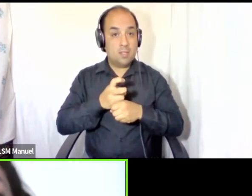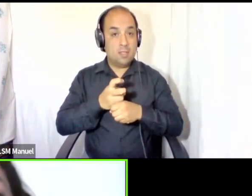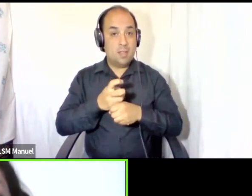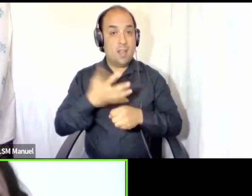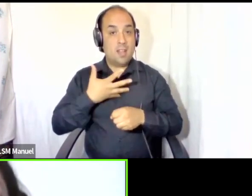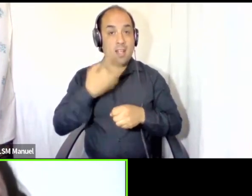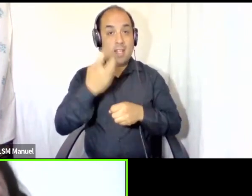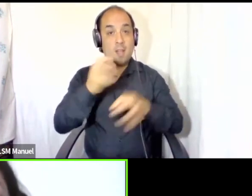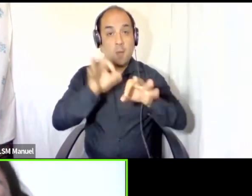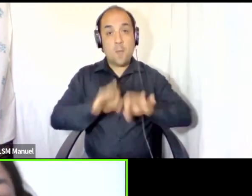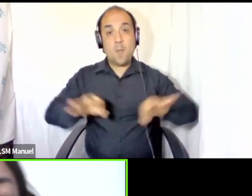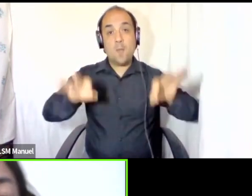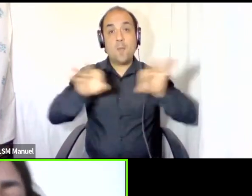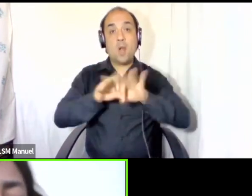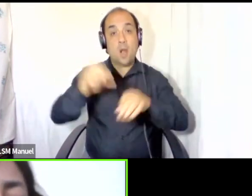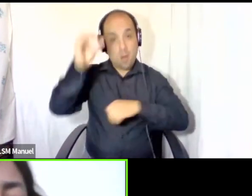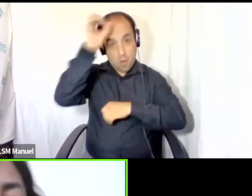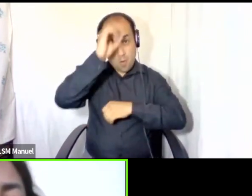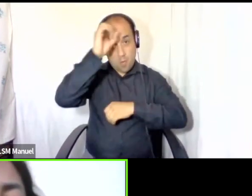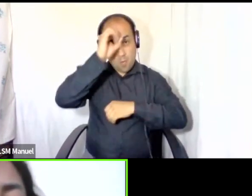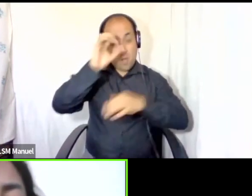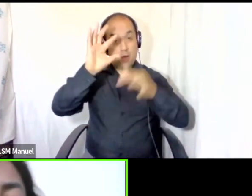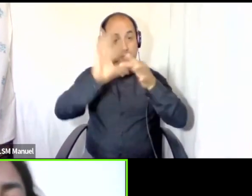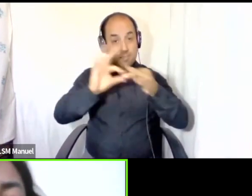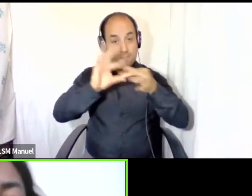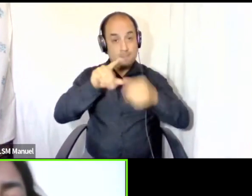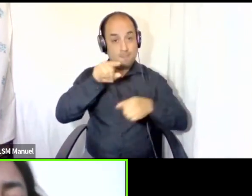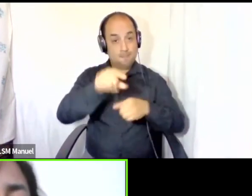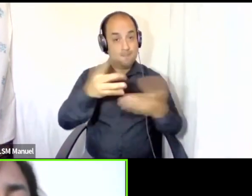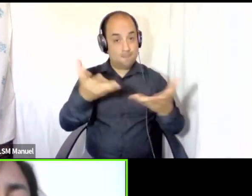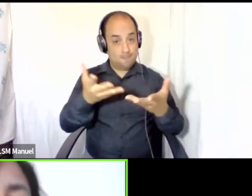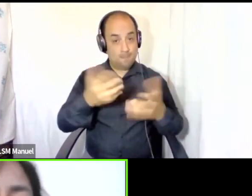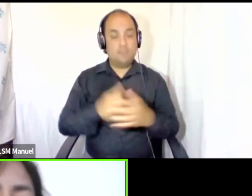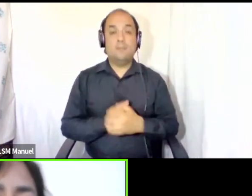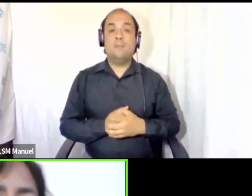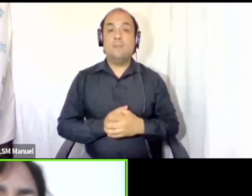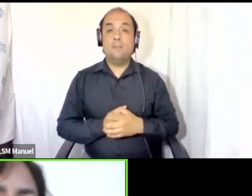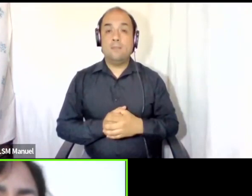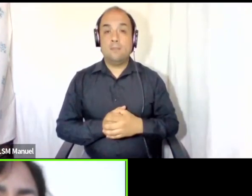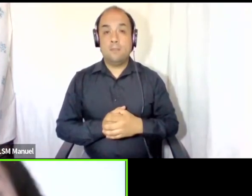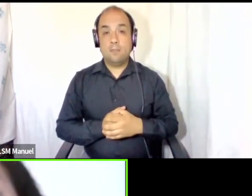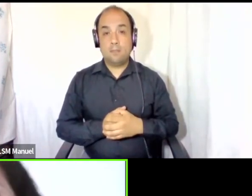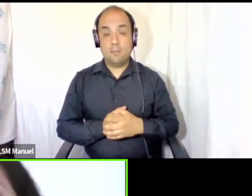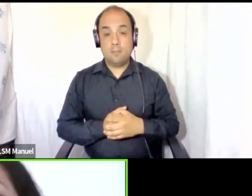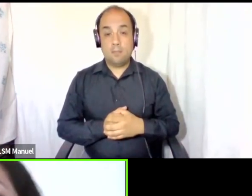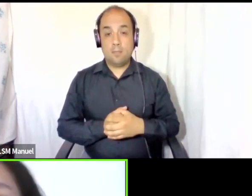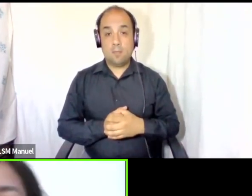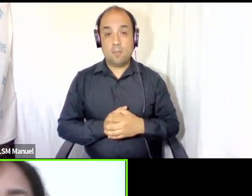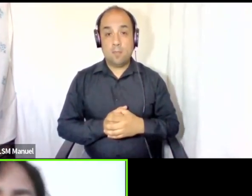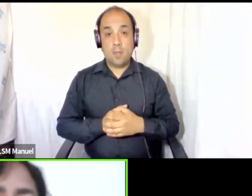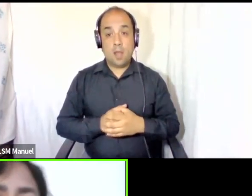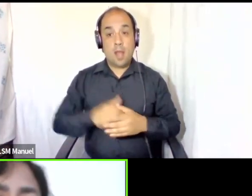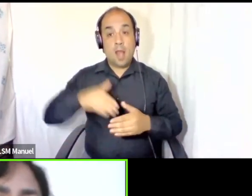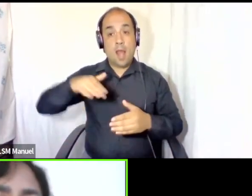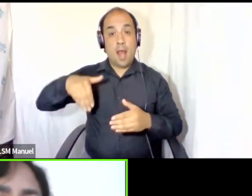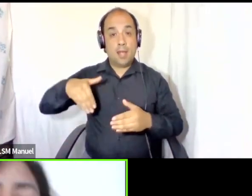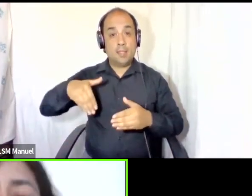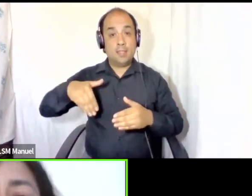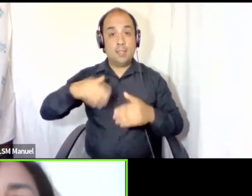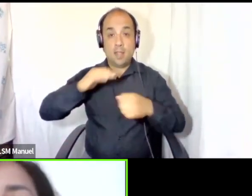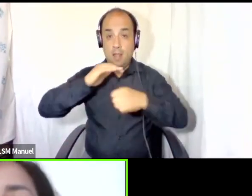disertación tan importante que hiciste. Y bueno, antes de cerrar con esta sesión el día de